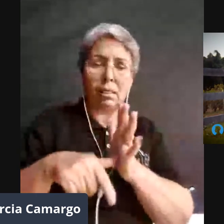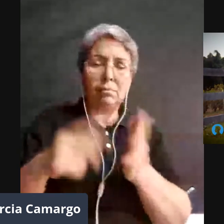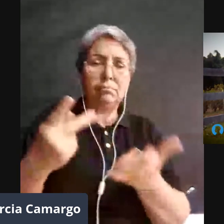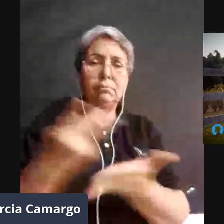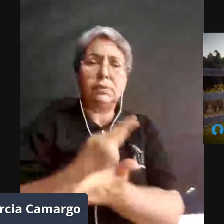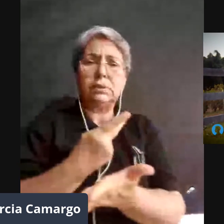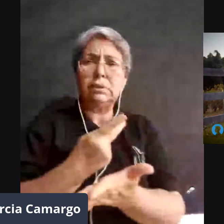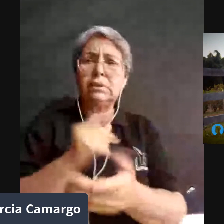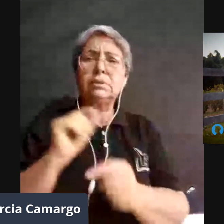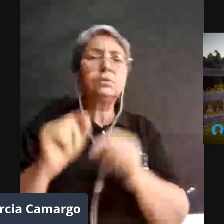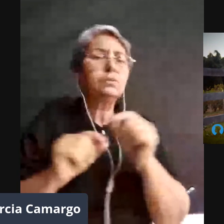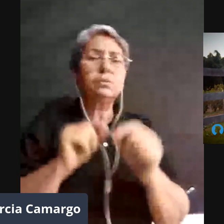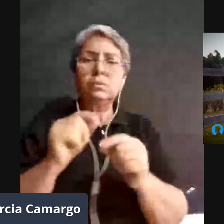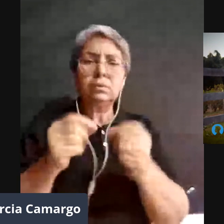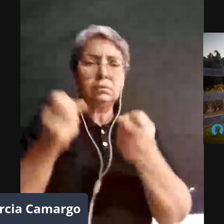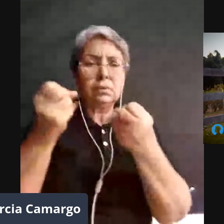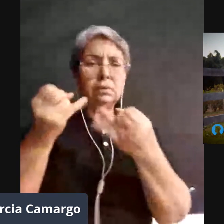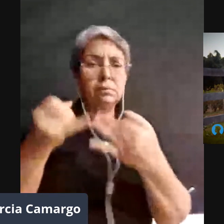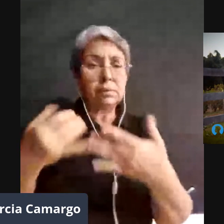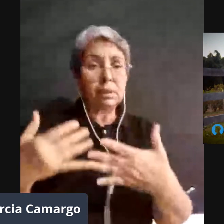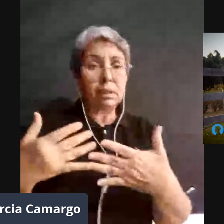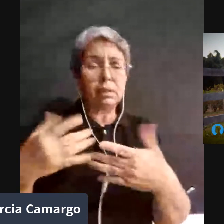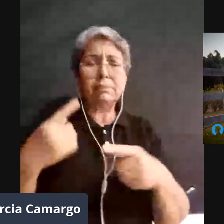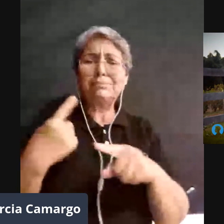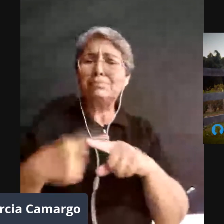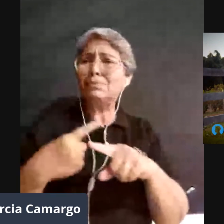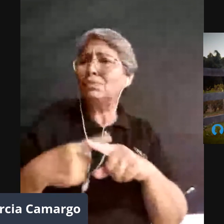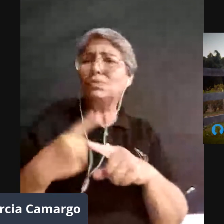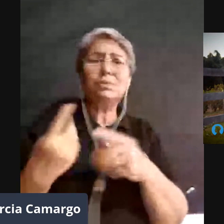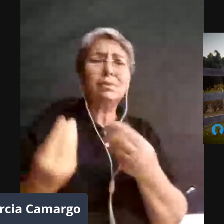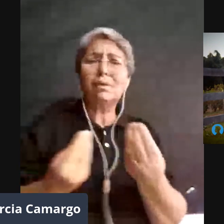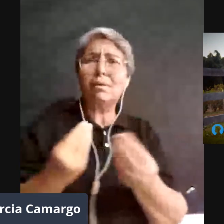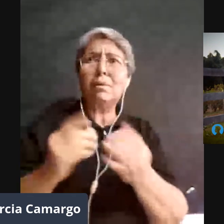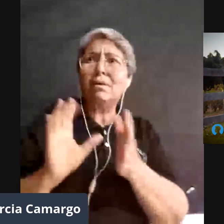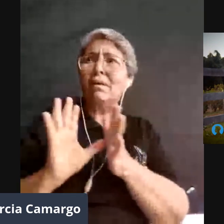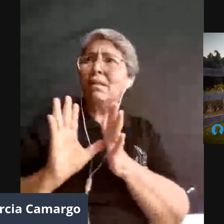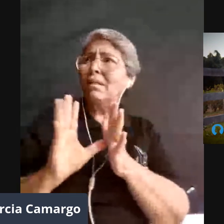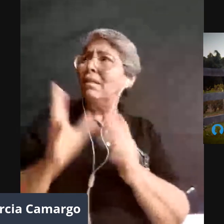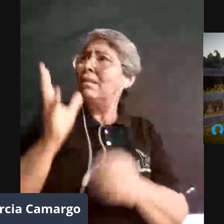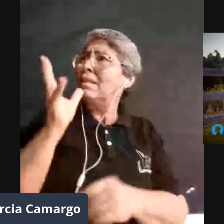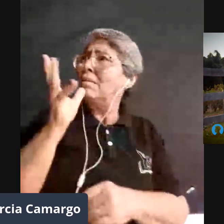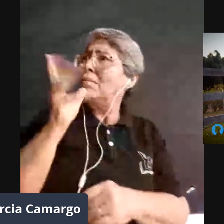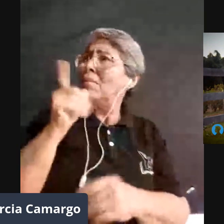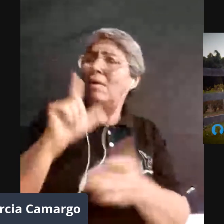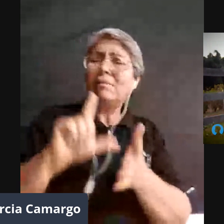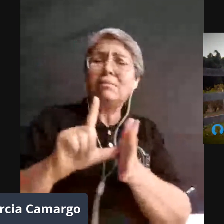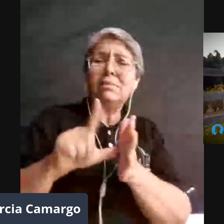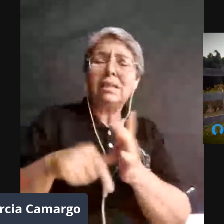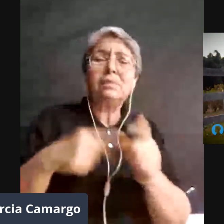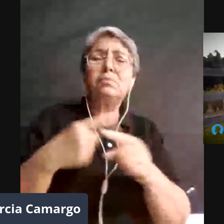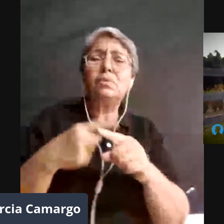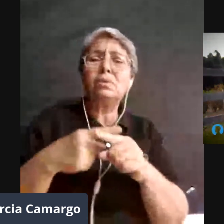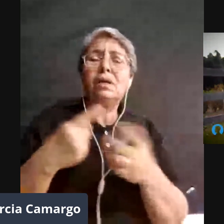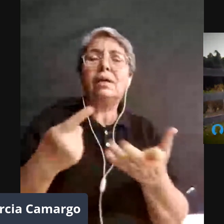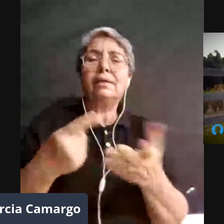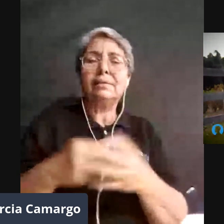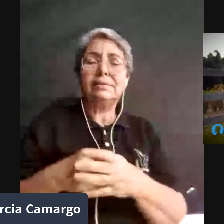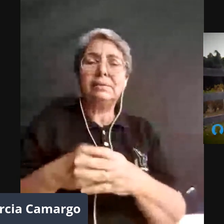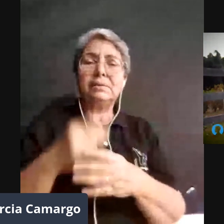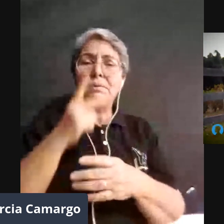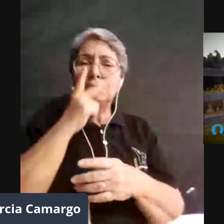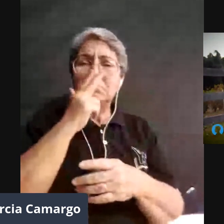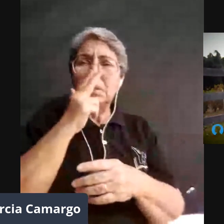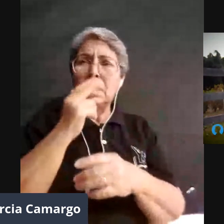aconteceu? Por que essa longa demora? As luzes do farol de um